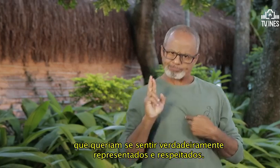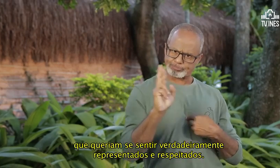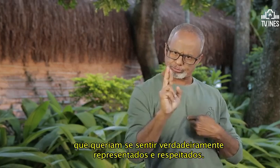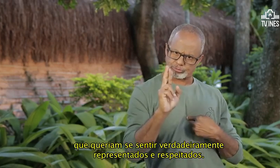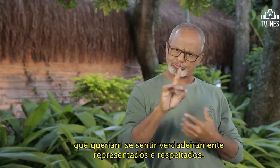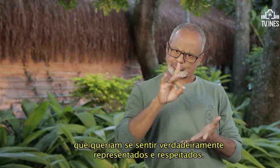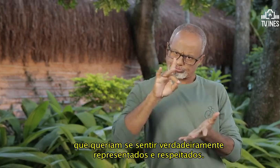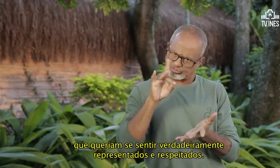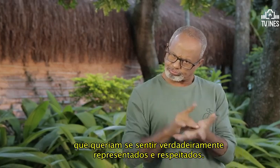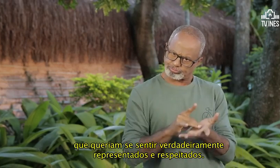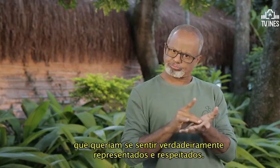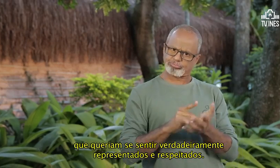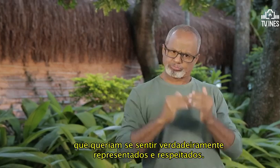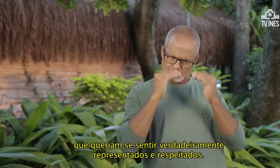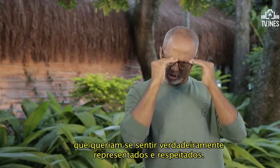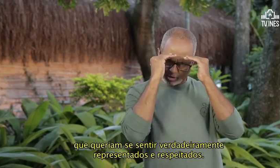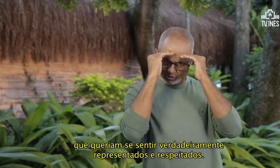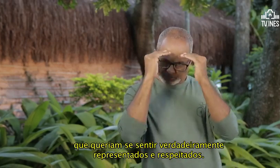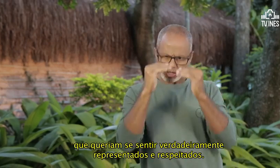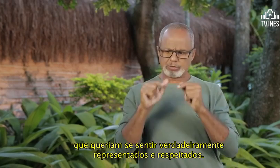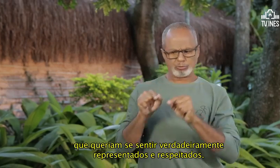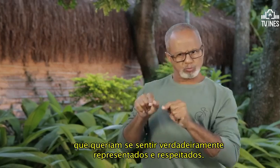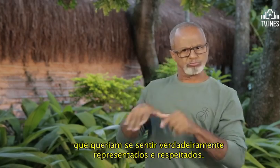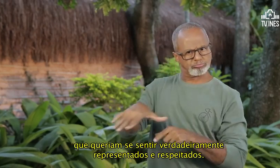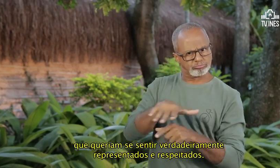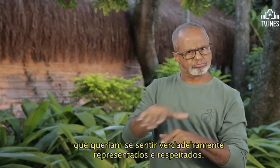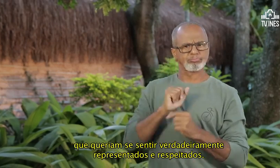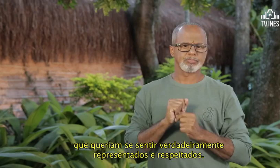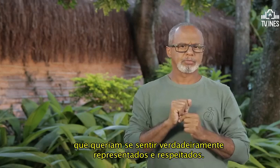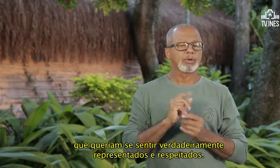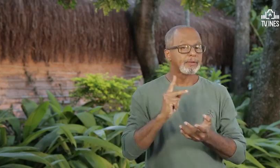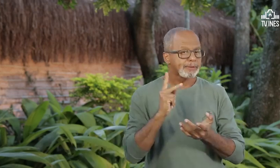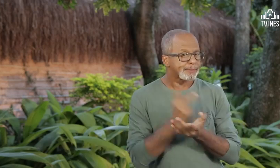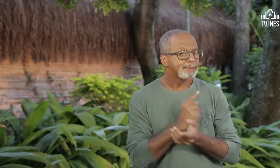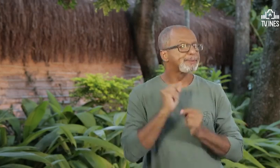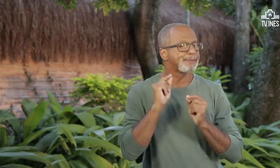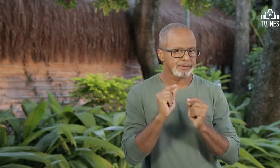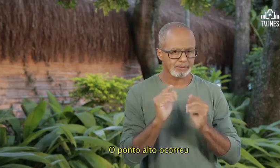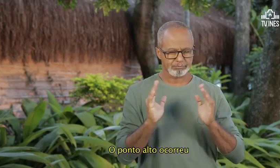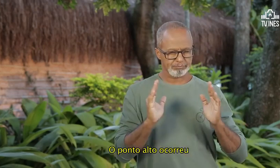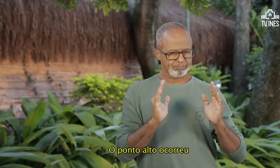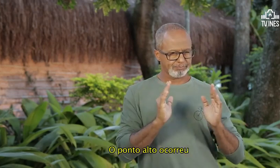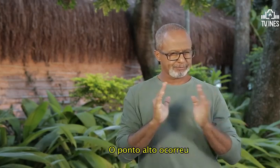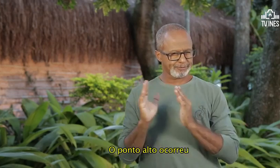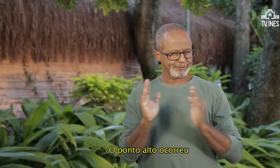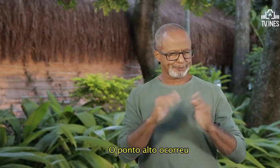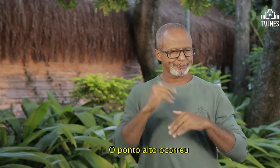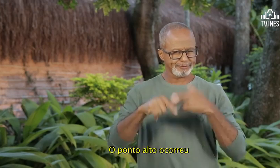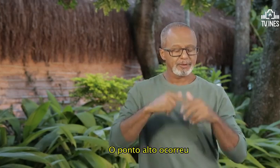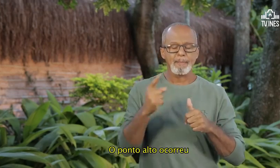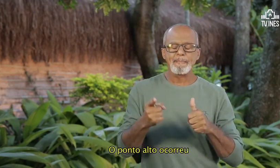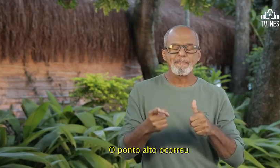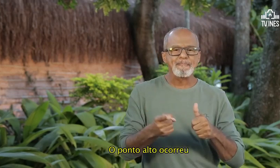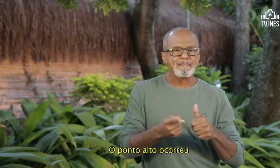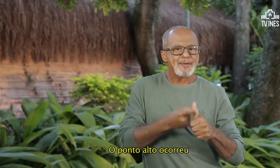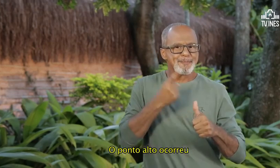sentir verdadeiramente representados e respeitados. O ponto alto ocorreu